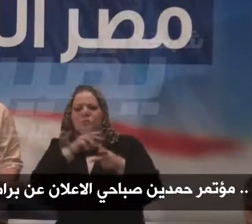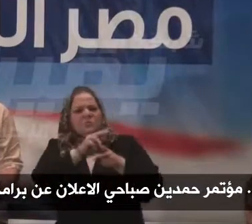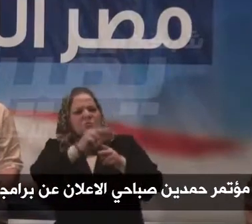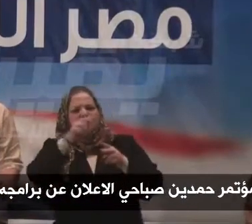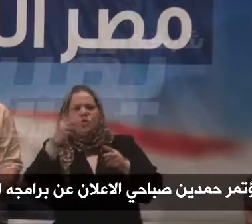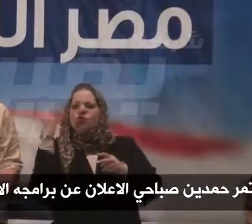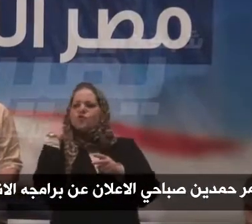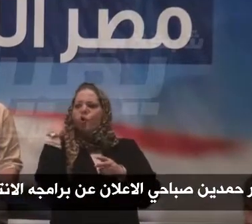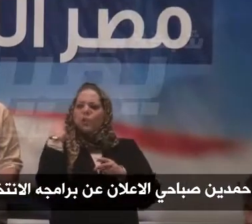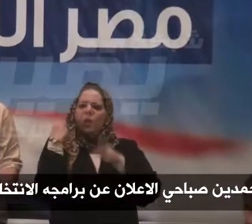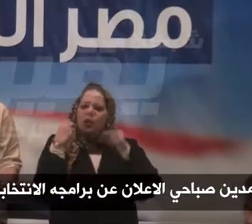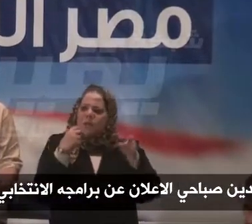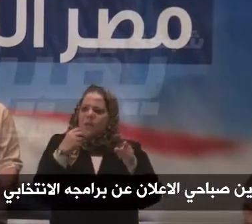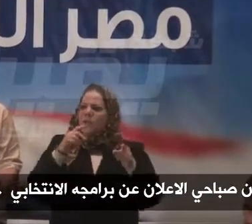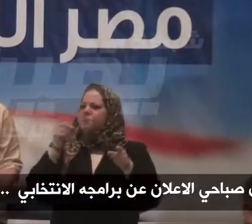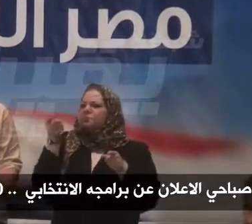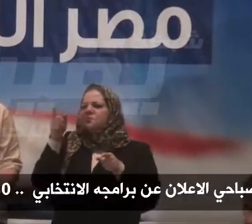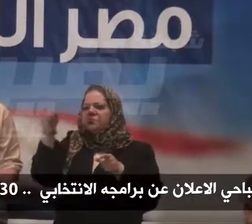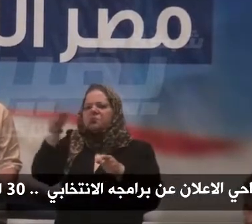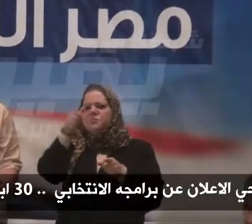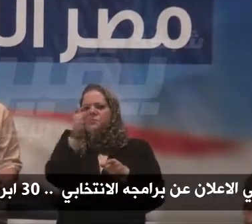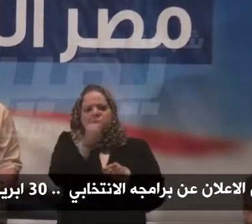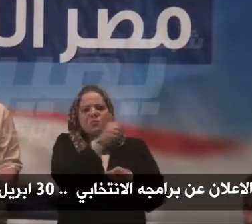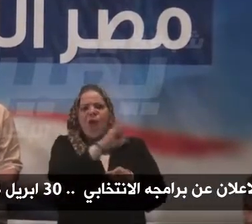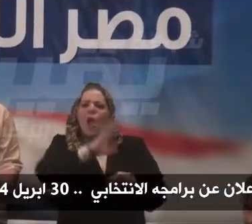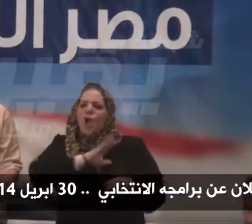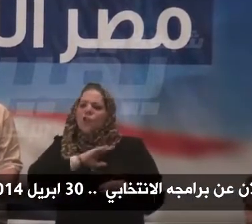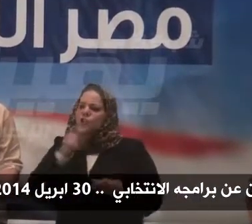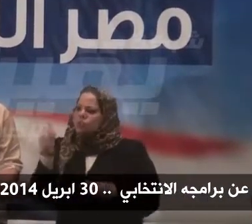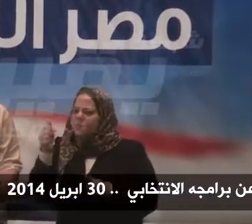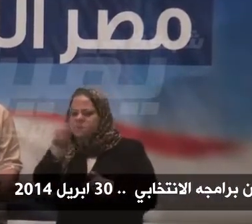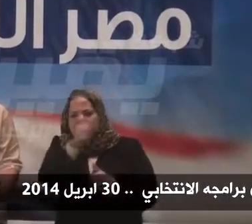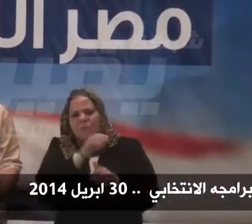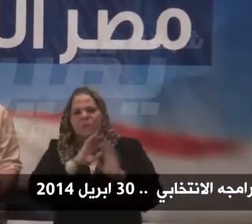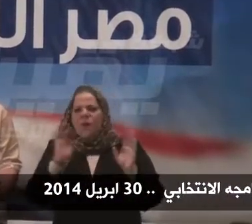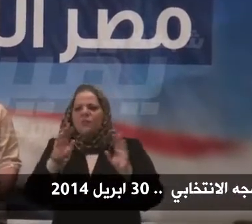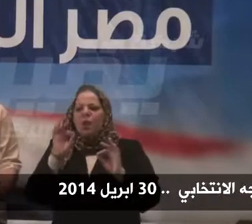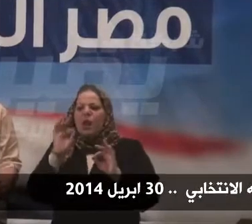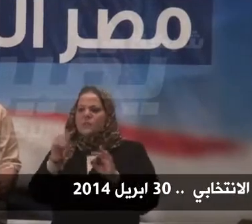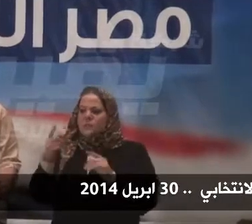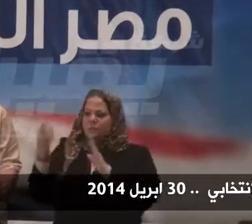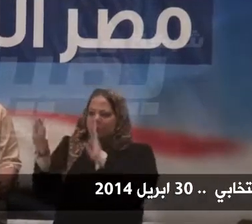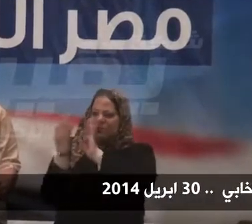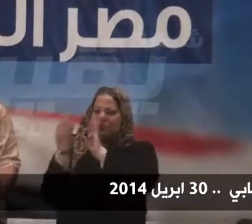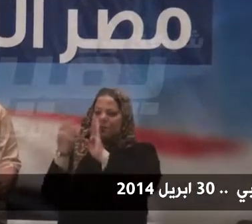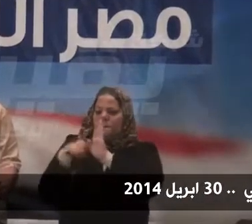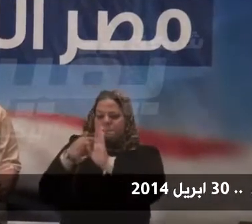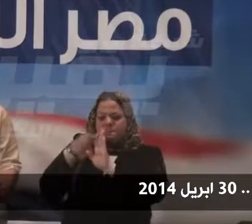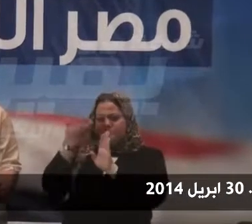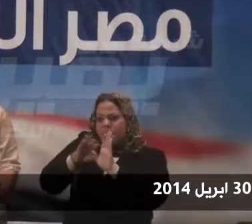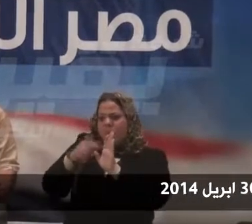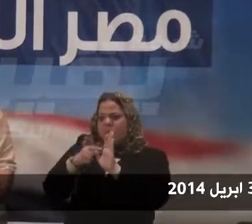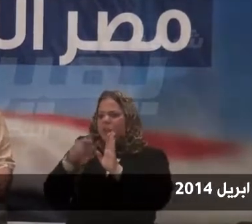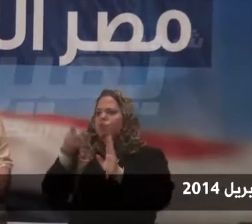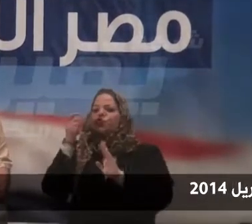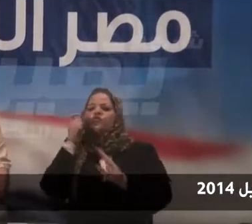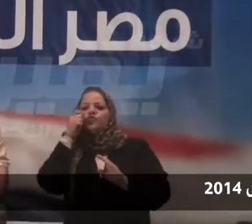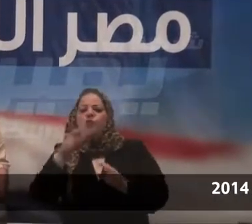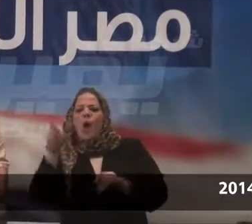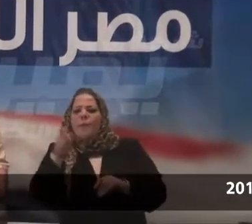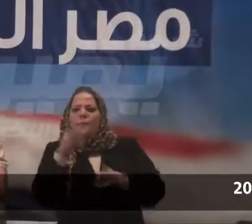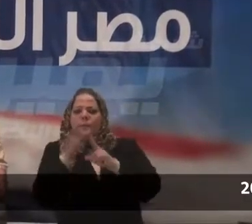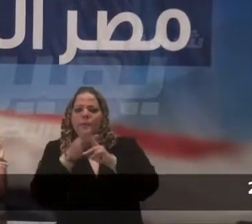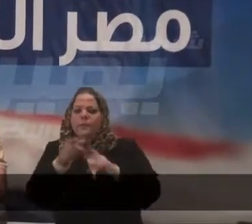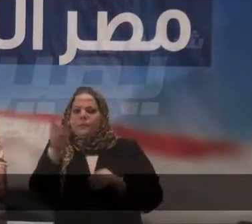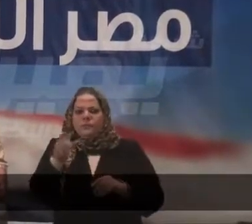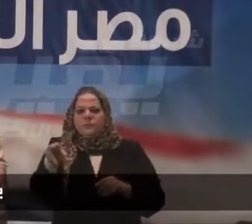زي الشرطة أو لبست زي الجيش. كل من وجه الرصاص لهذا الشعب